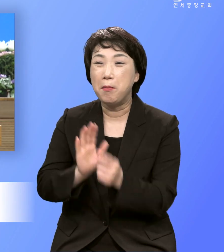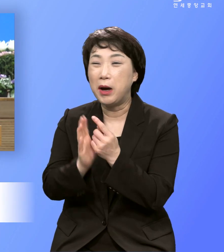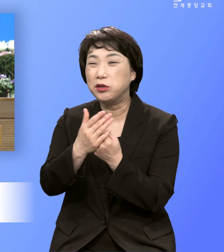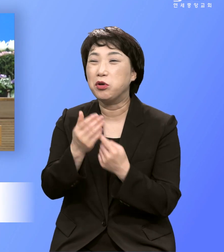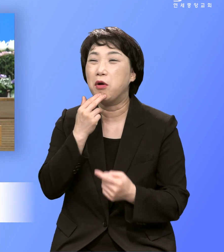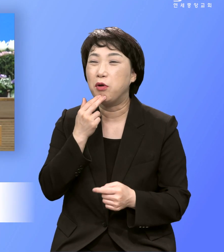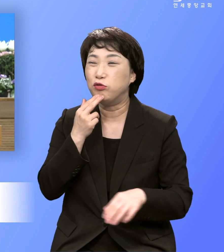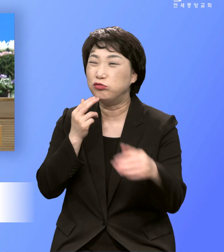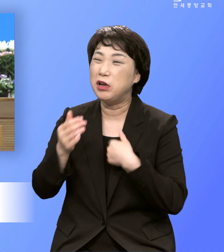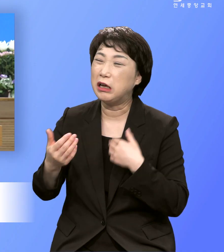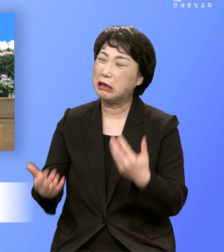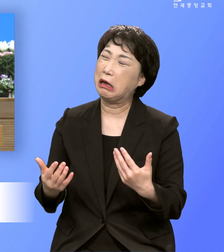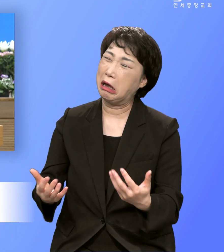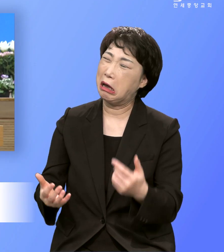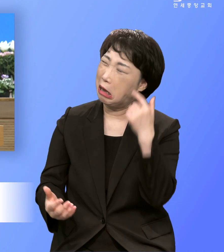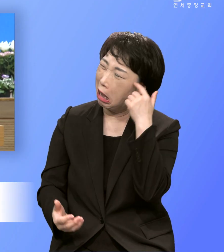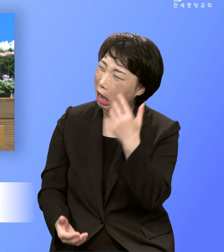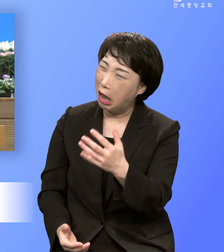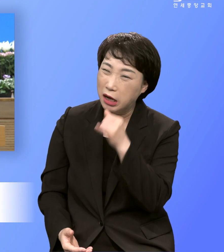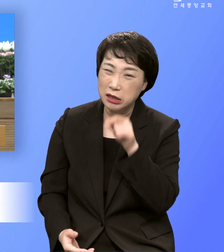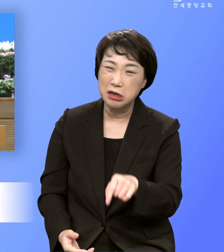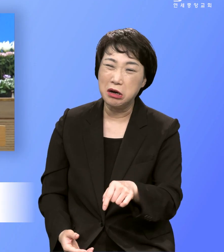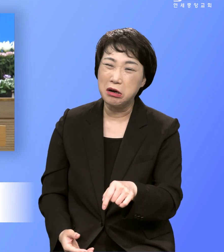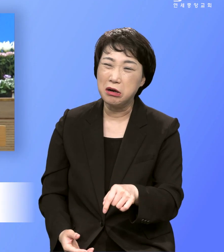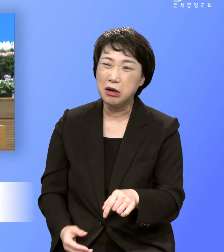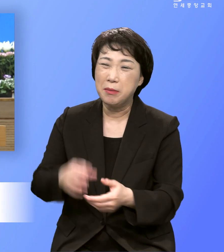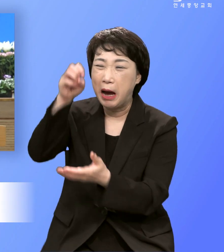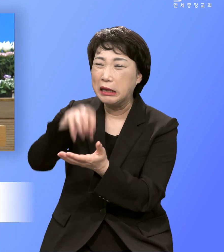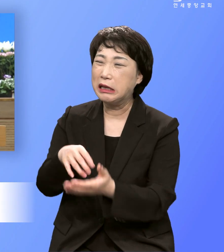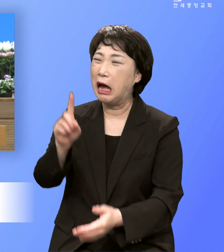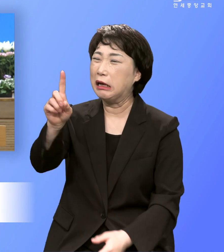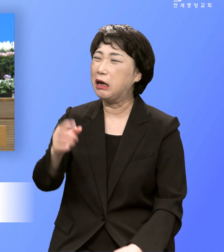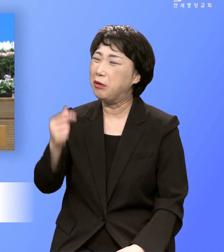왜 우리에게는 이게 이것밖에 없냐.